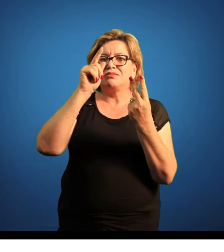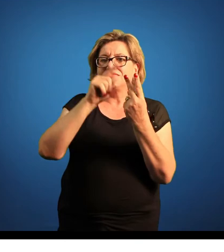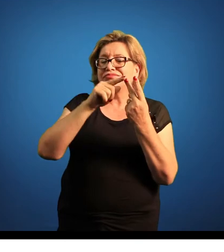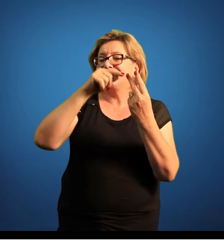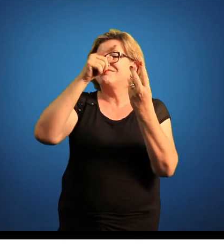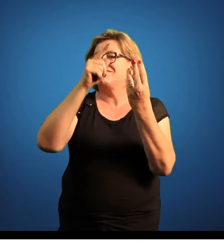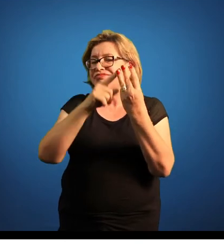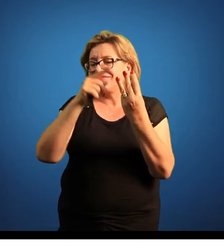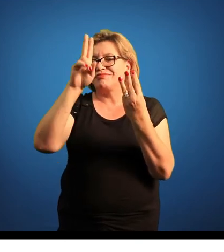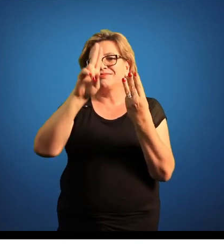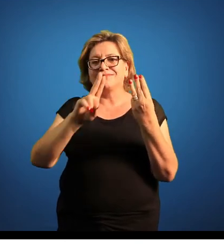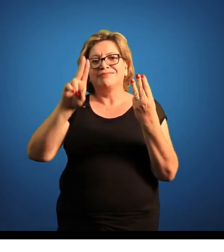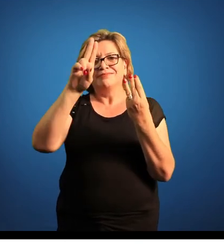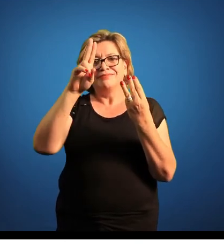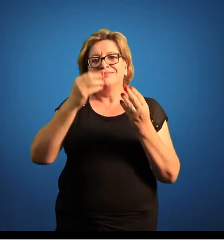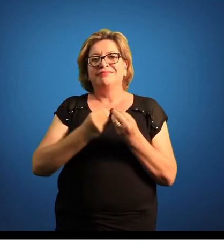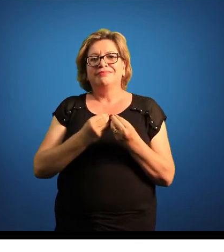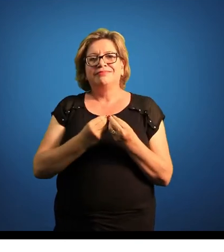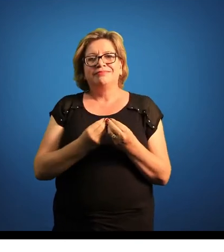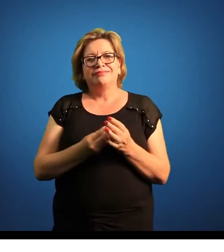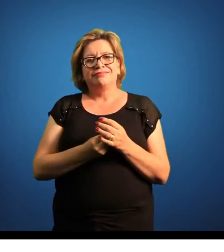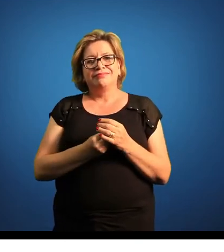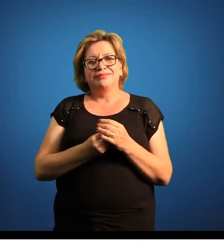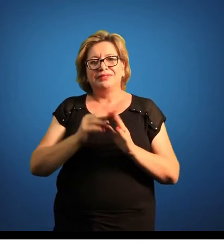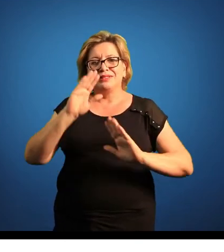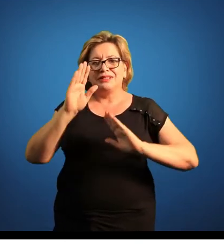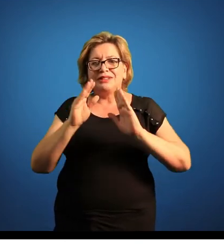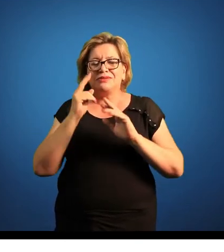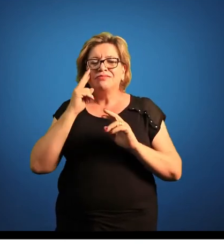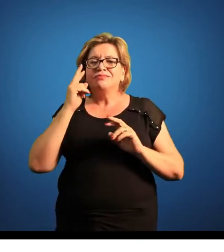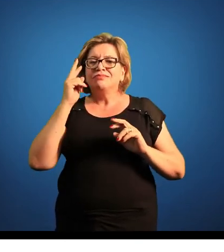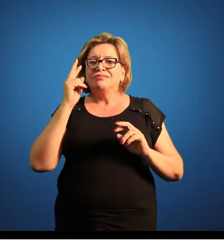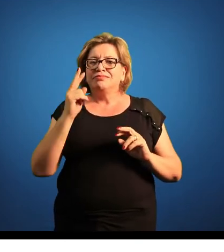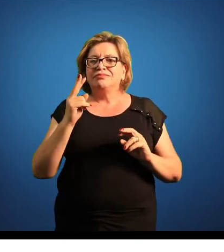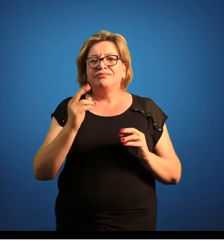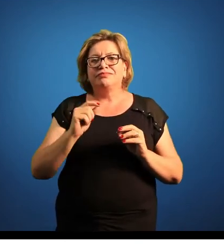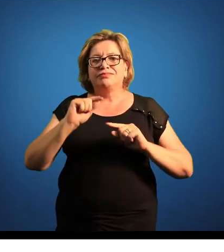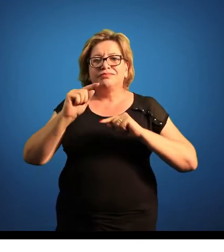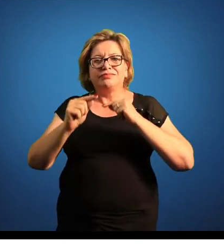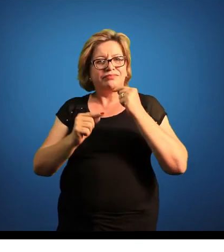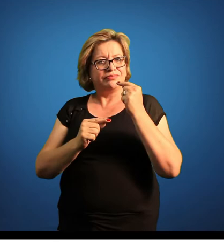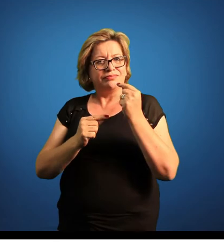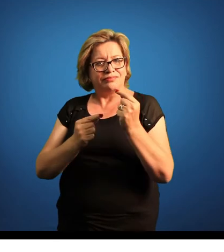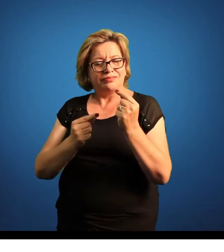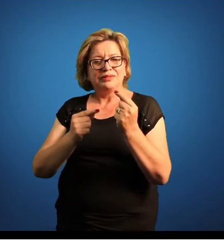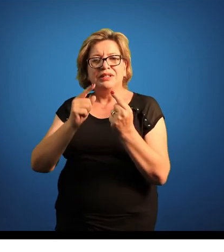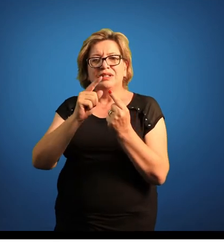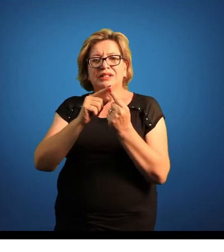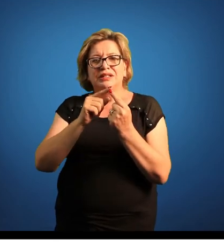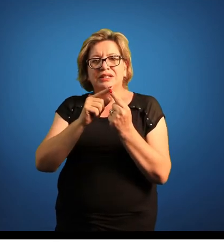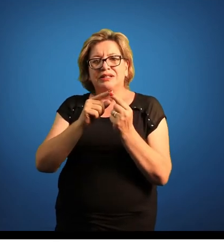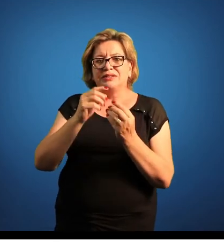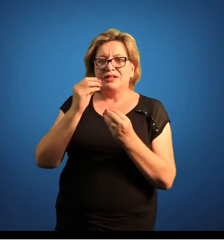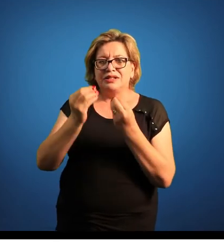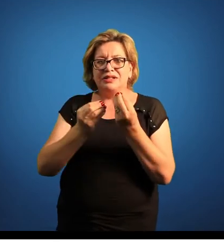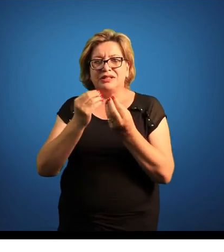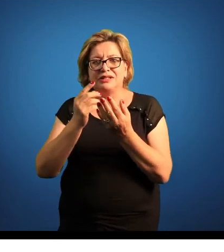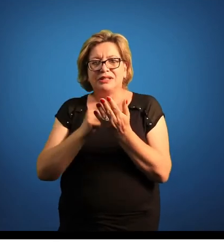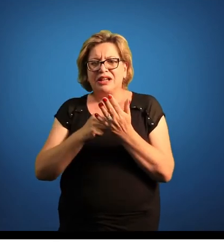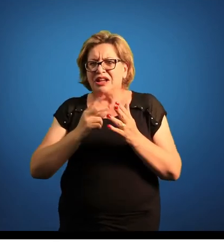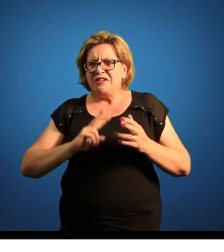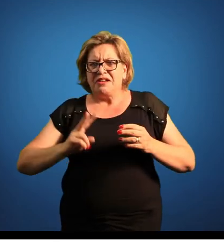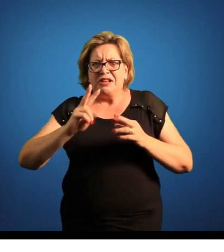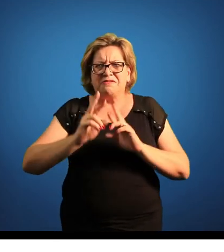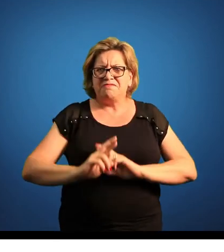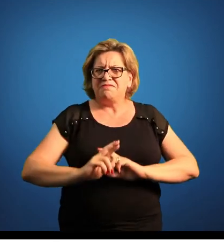a mediana. Em ordem aqui, depois da média, se por alguma razão esse valor